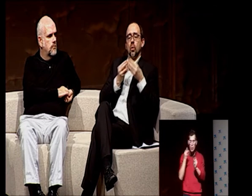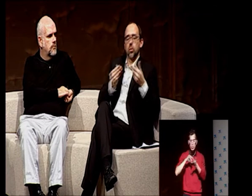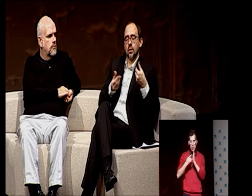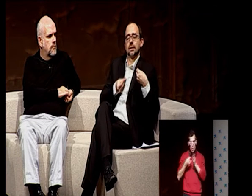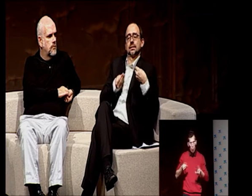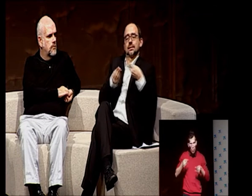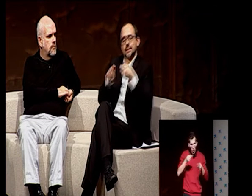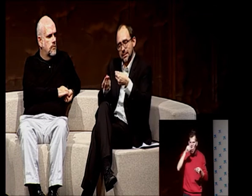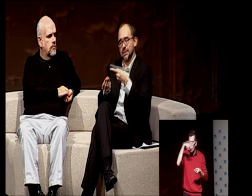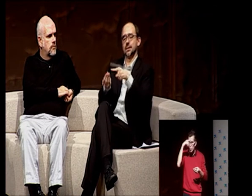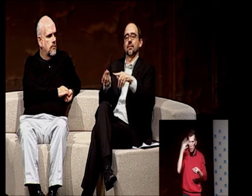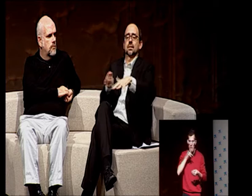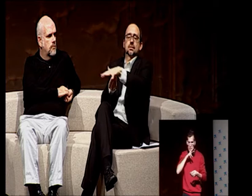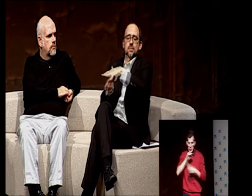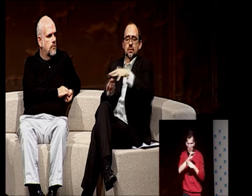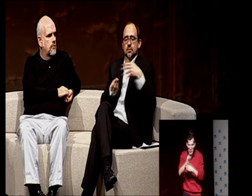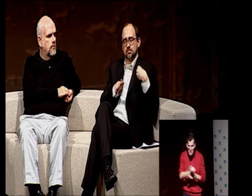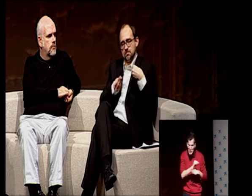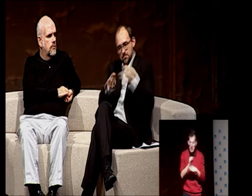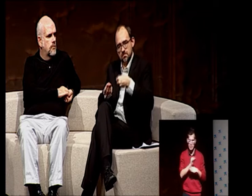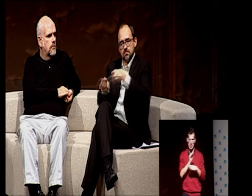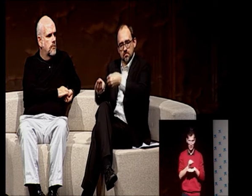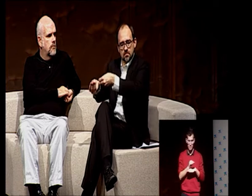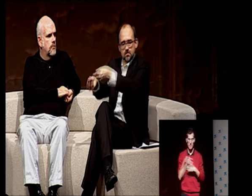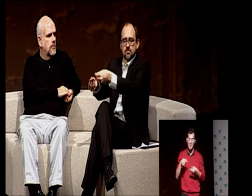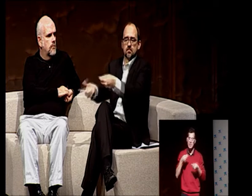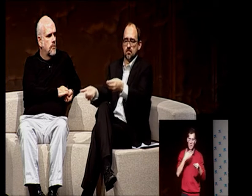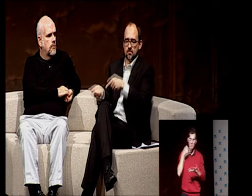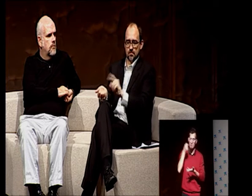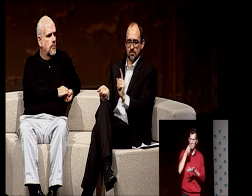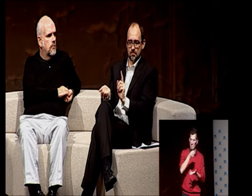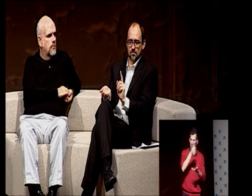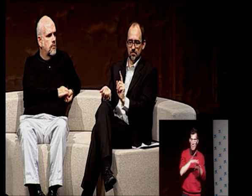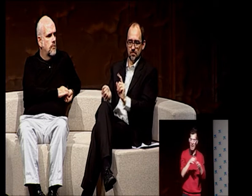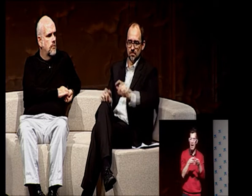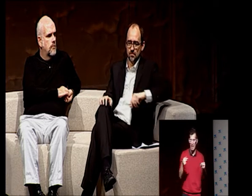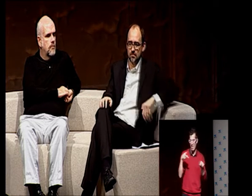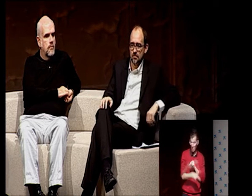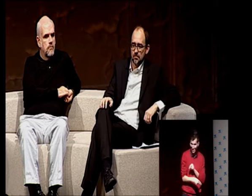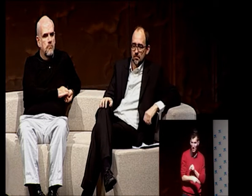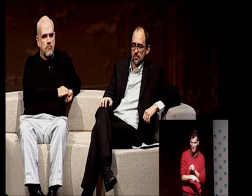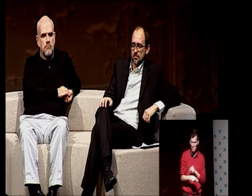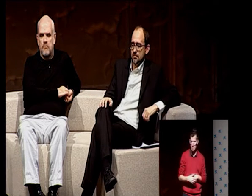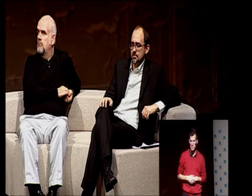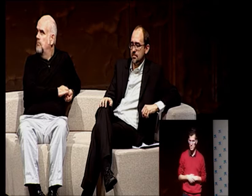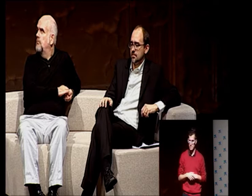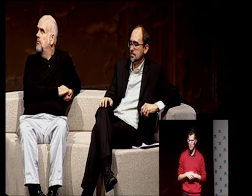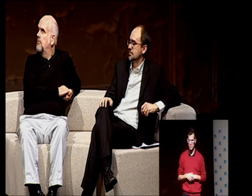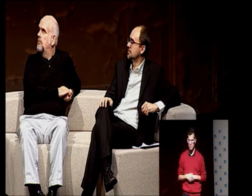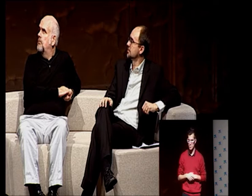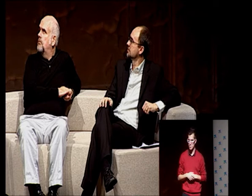las con una satisfacción global lo que es importante es que en estos modelos de inclusión educativa también se pueda